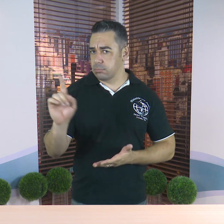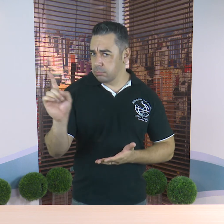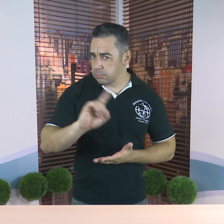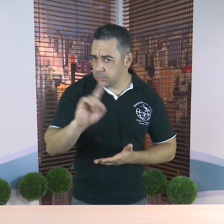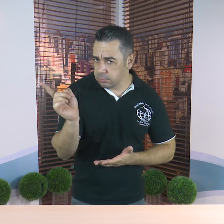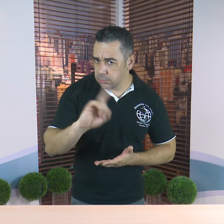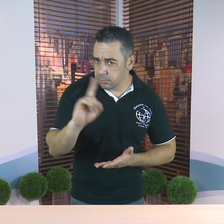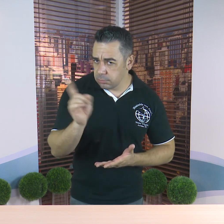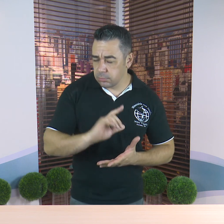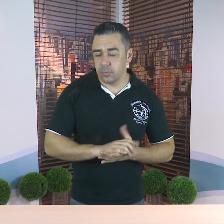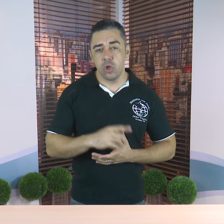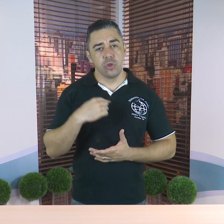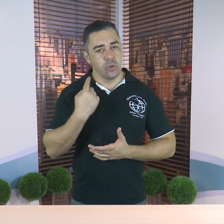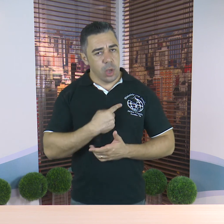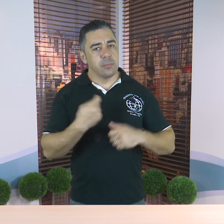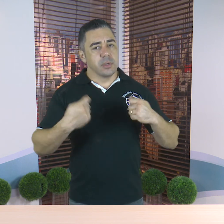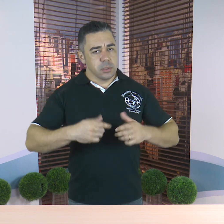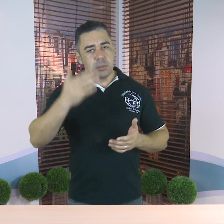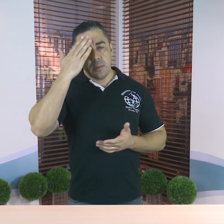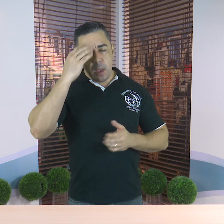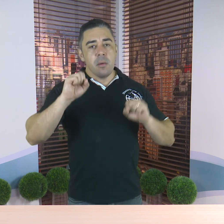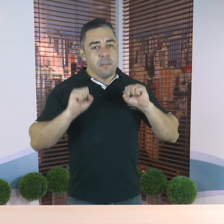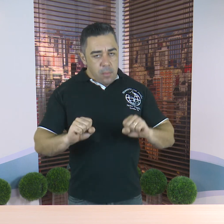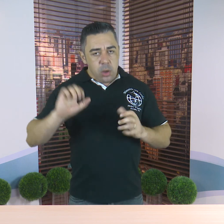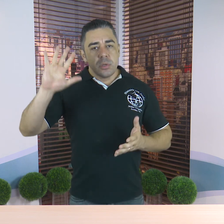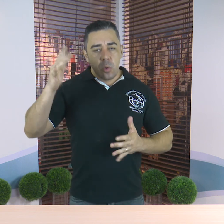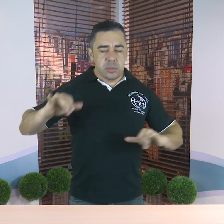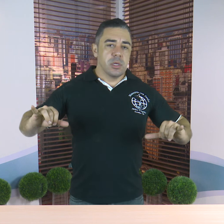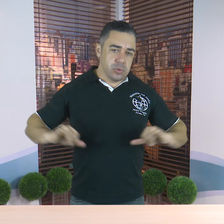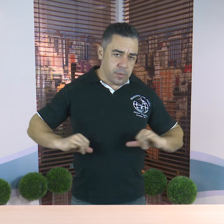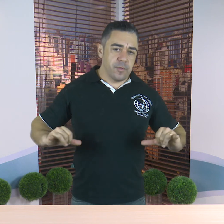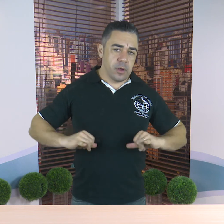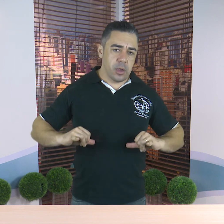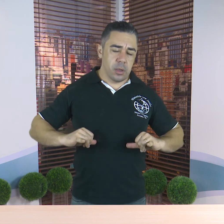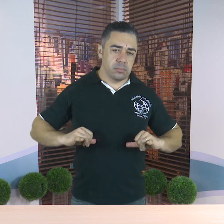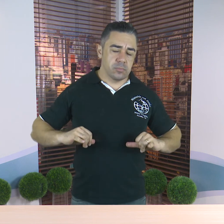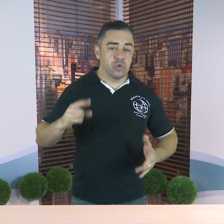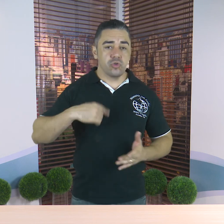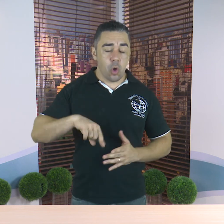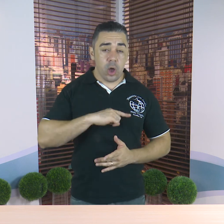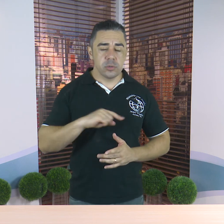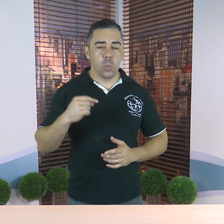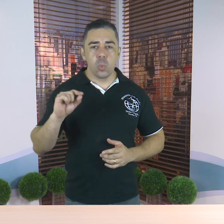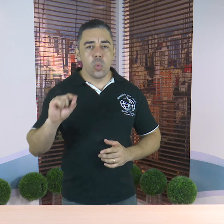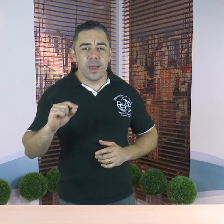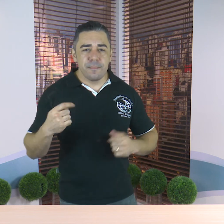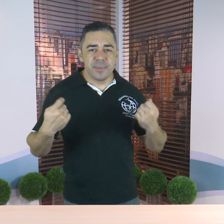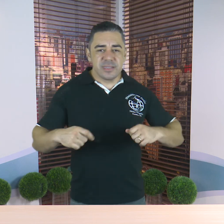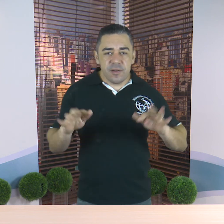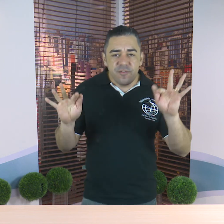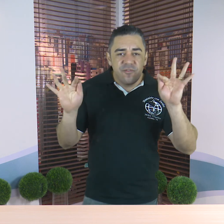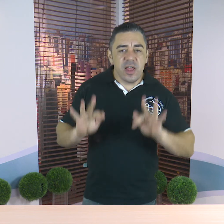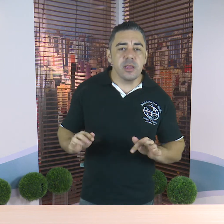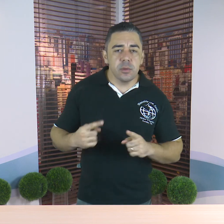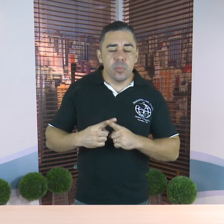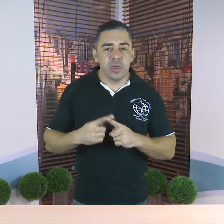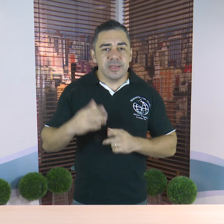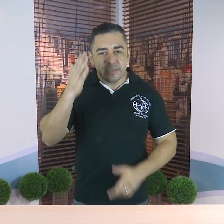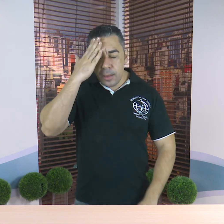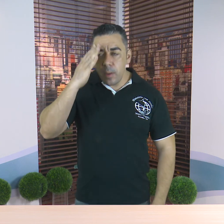deles, devemos nos considerar felizardos por tê-los à disposição para providenciar as respostas inteligentes e